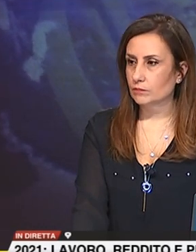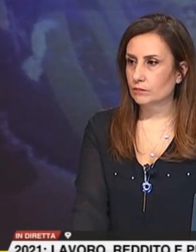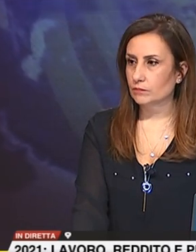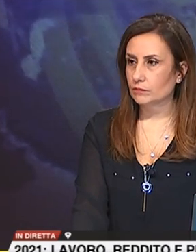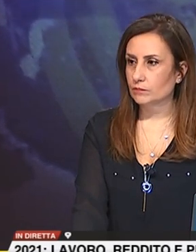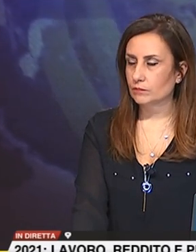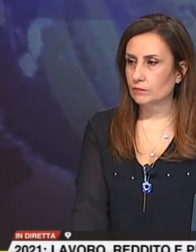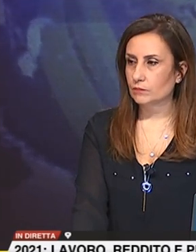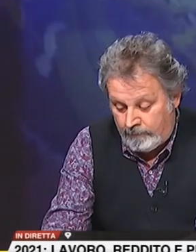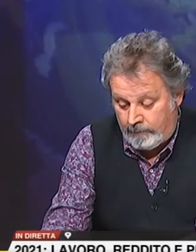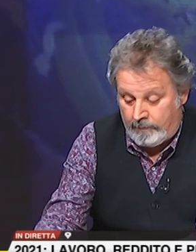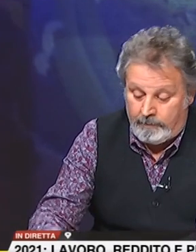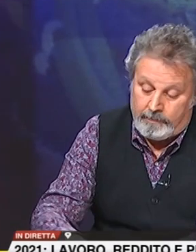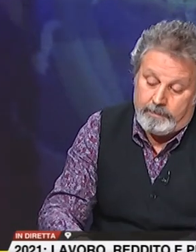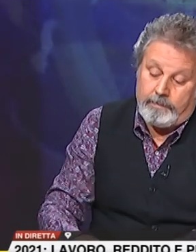qualcosa?